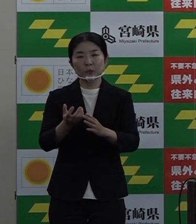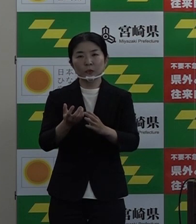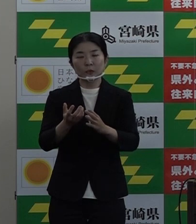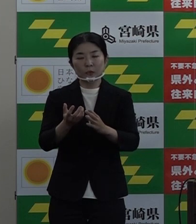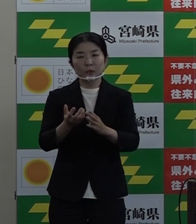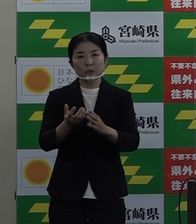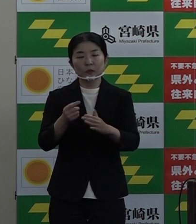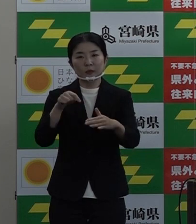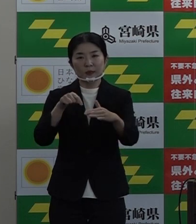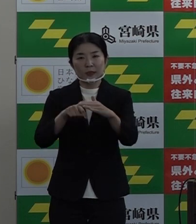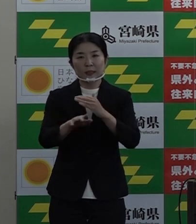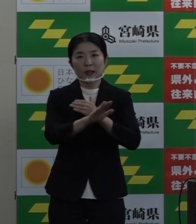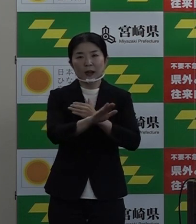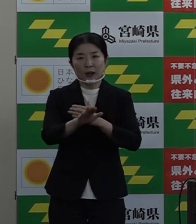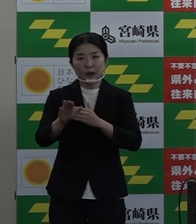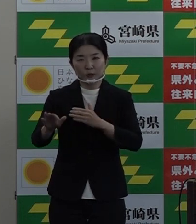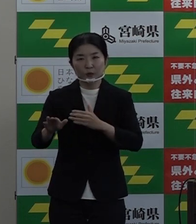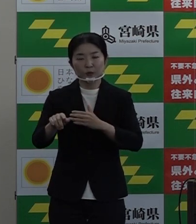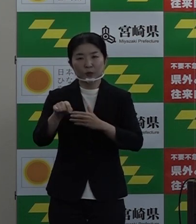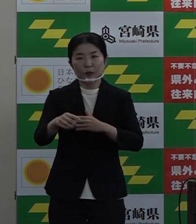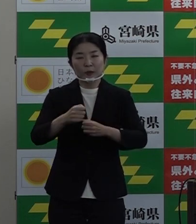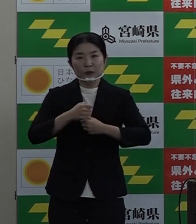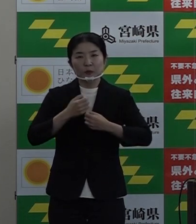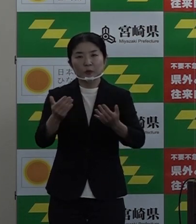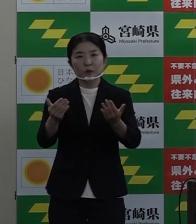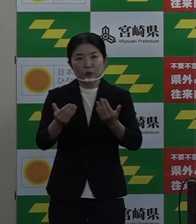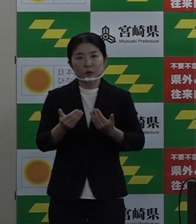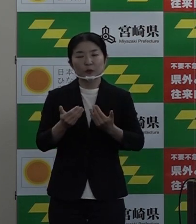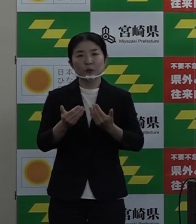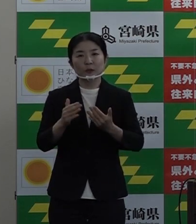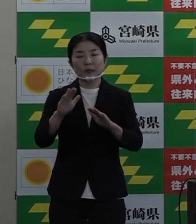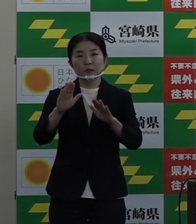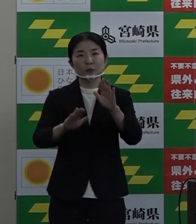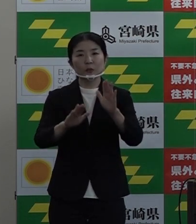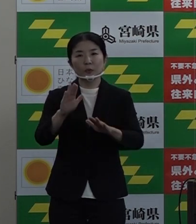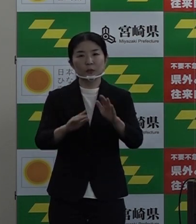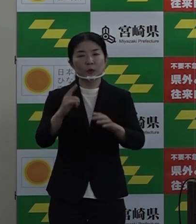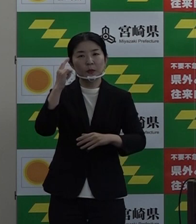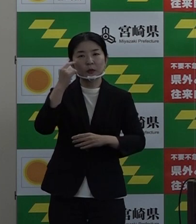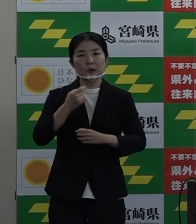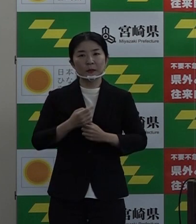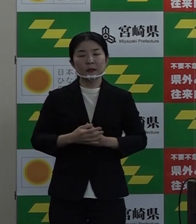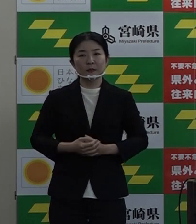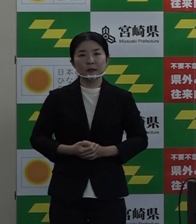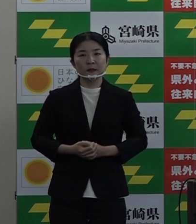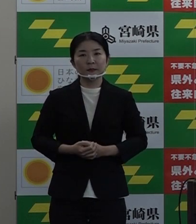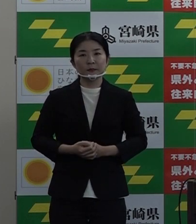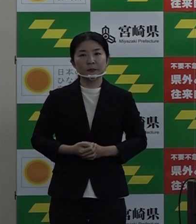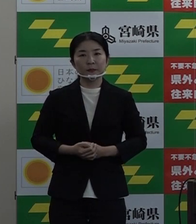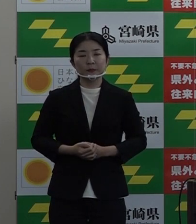大変強い危機感を持ってこの状況を見ておるところであります。